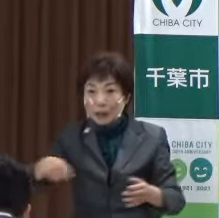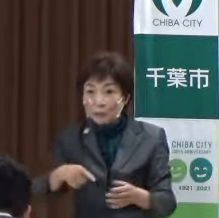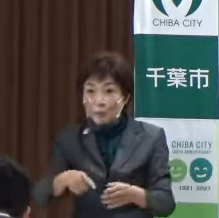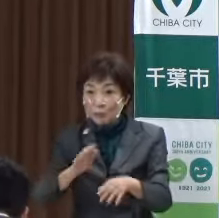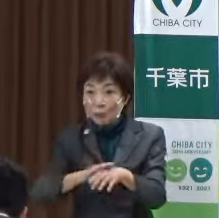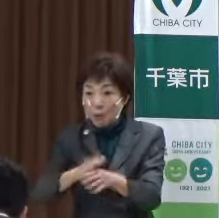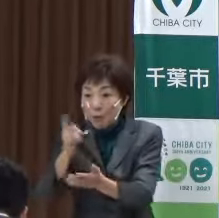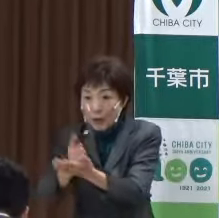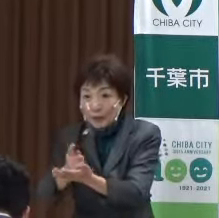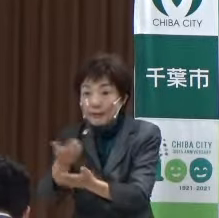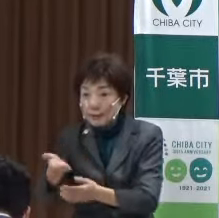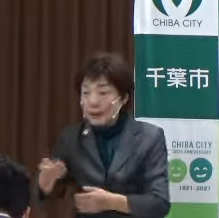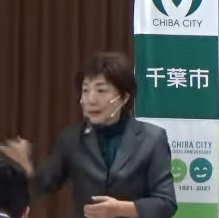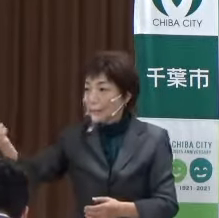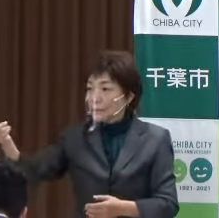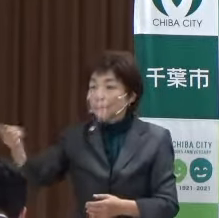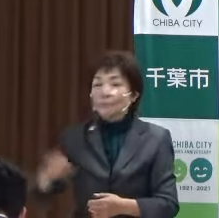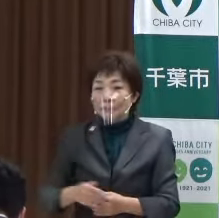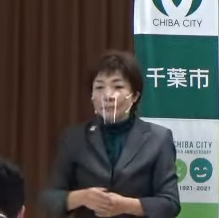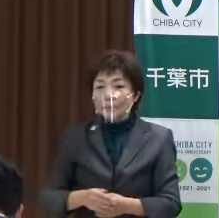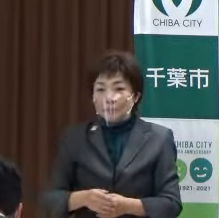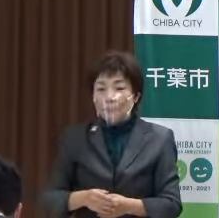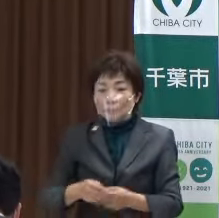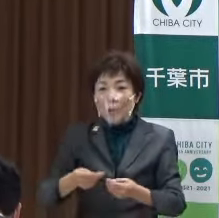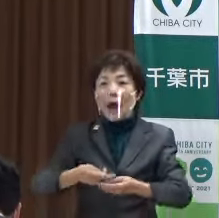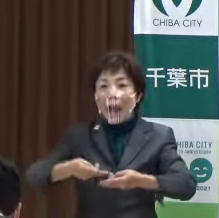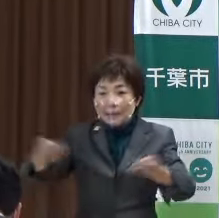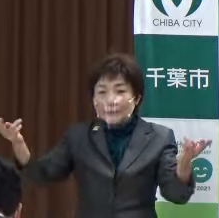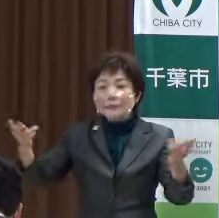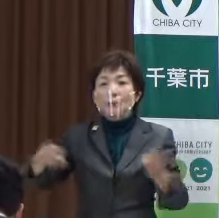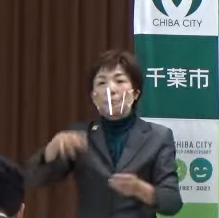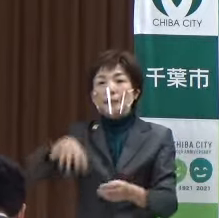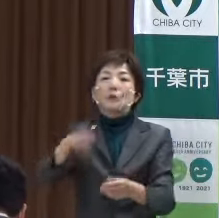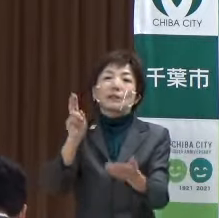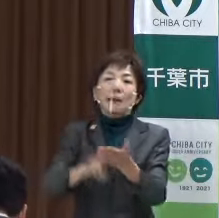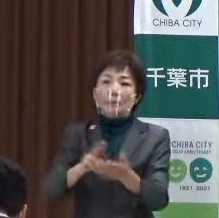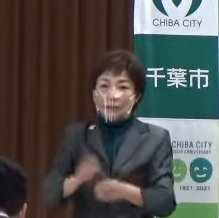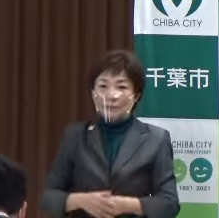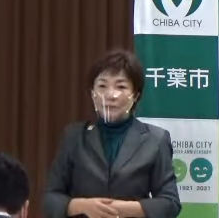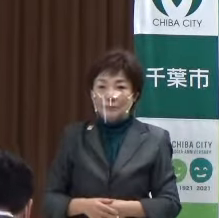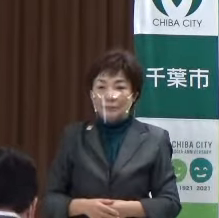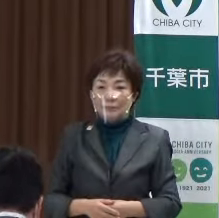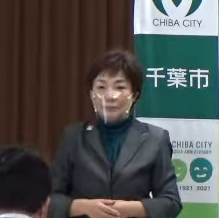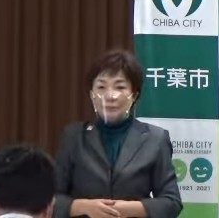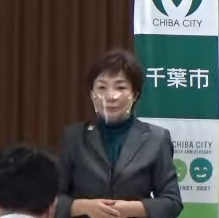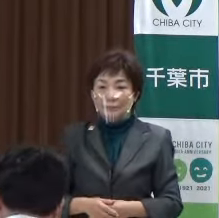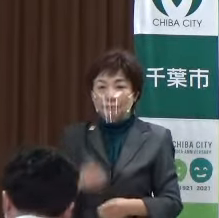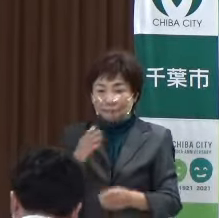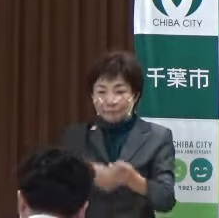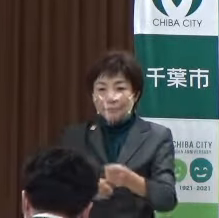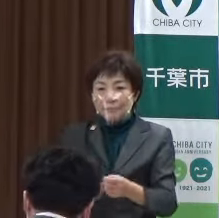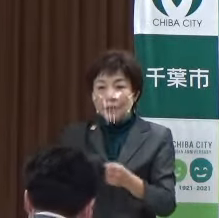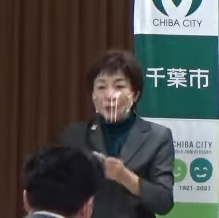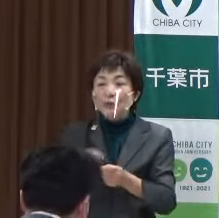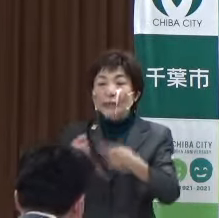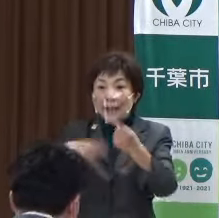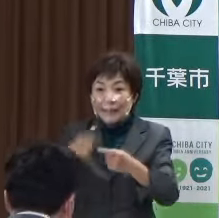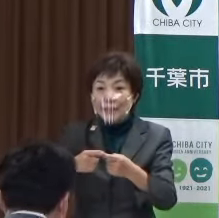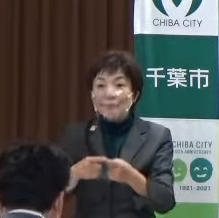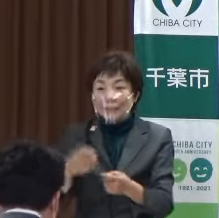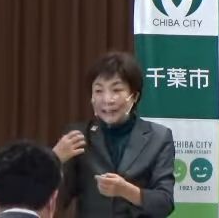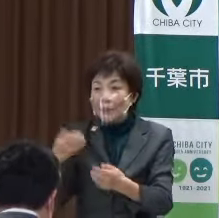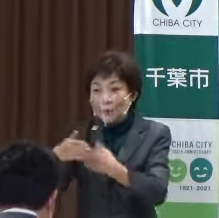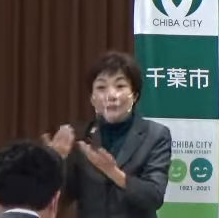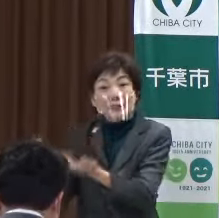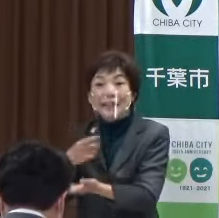ね。 はい、もうお尋ねいただいた点につきましては、配信が決まっているところでございます。以上です。 じゃあ詳細は後ほどまた担当者の記者